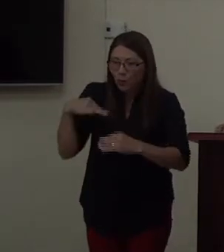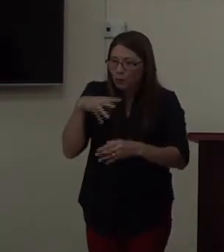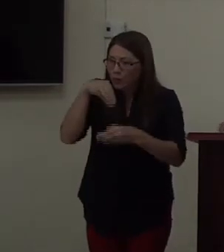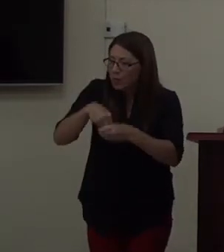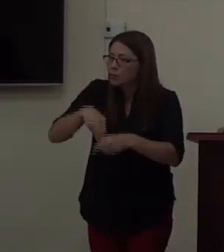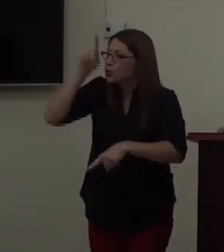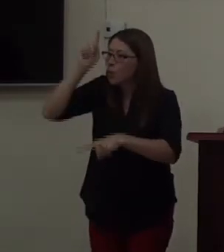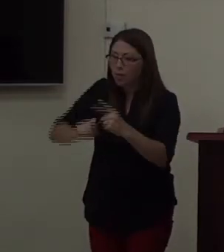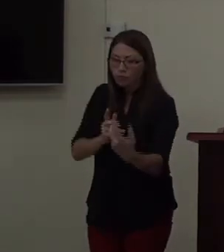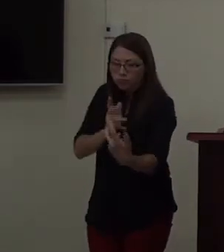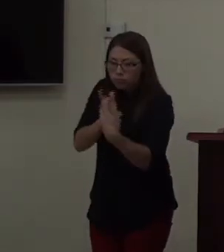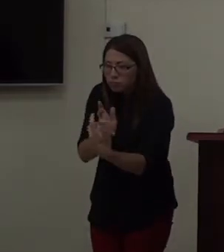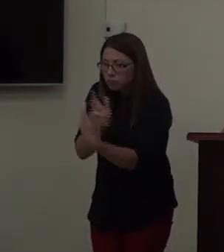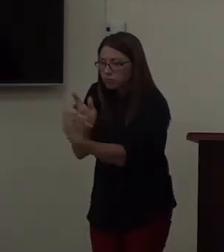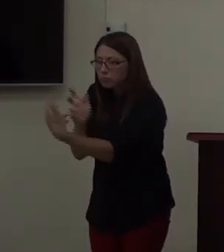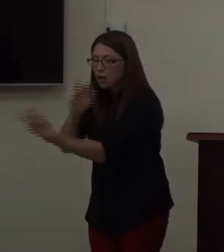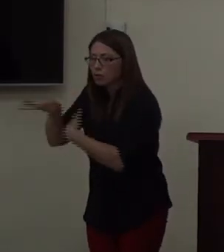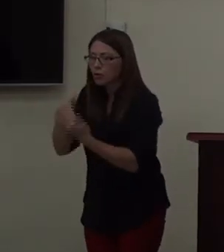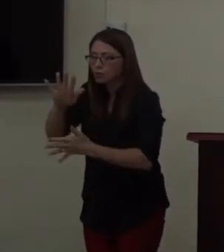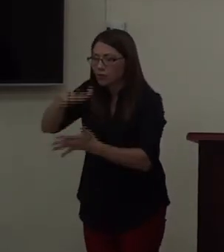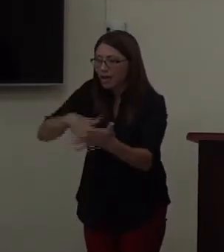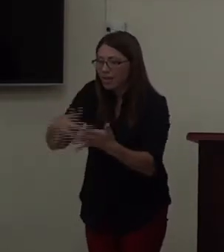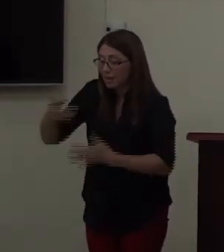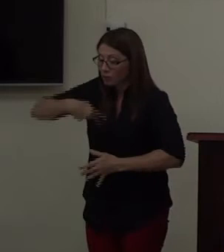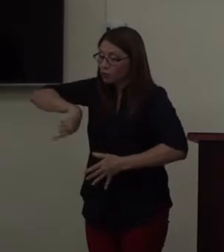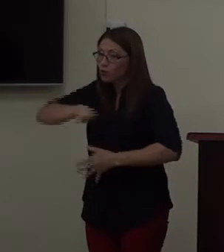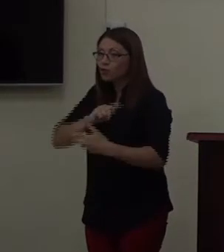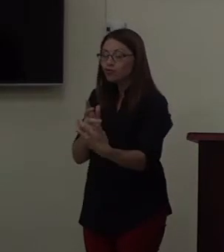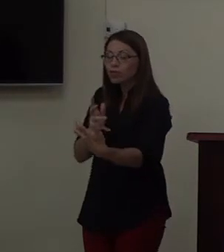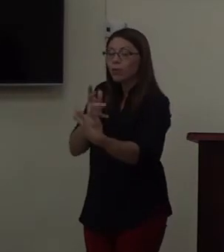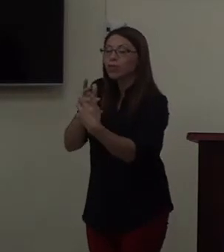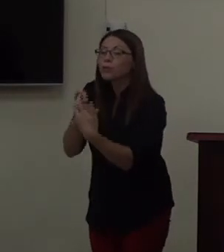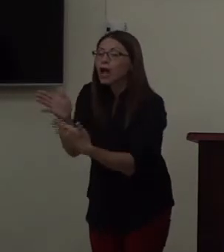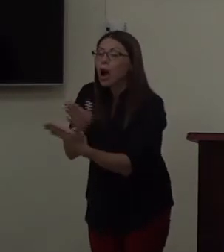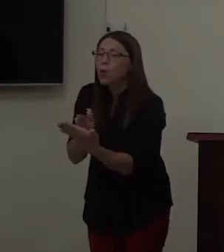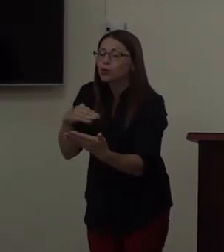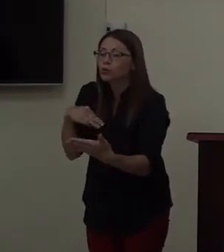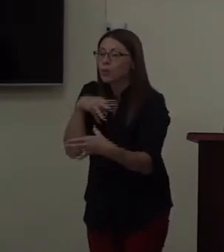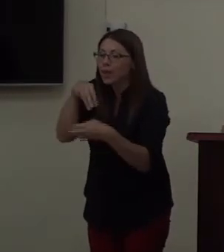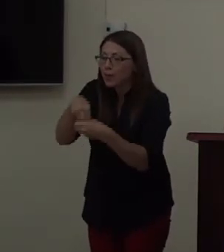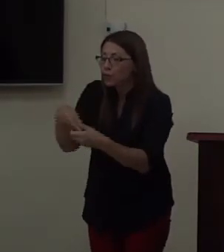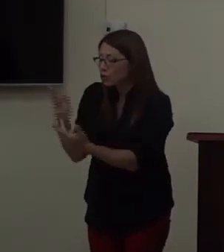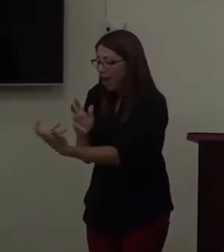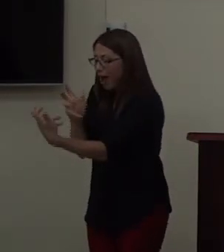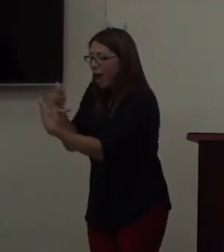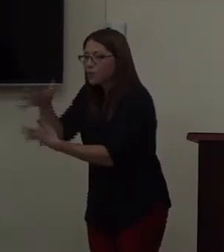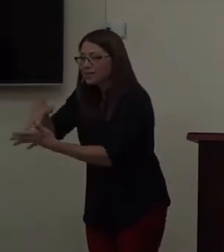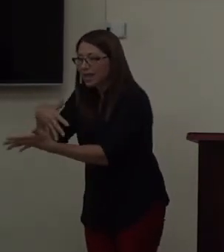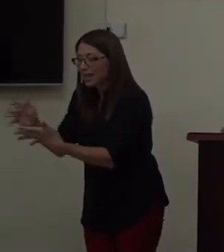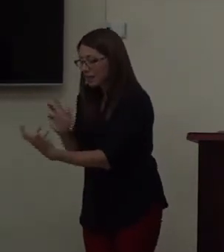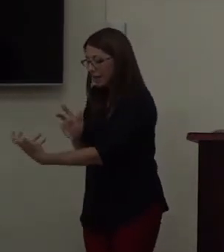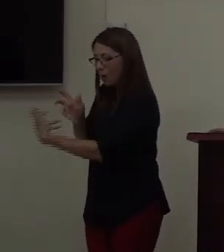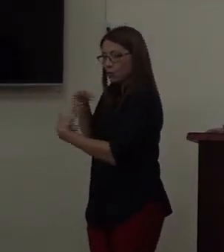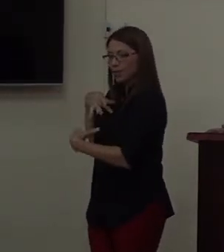sus agendas, ¿verdad? Sino que respondemos a unos miembros de las comunidades, a unas agendas y a unos intereses,